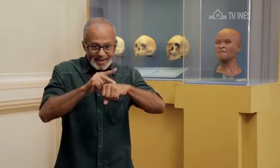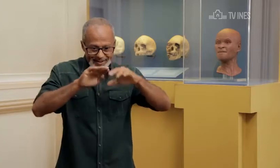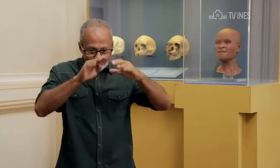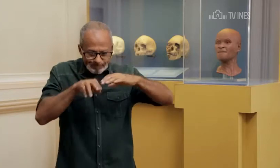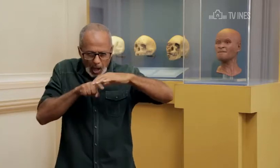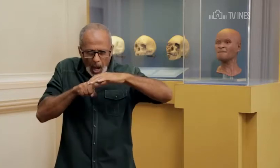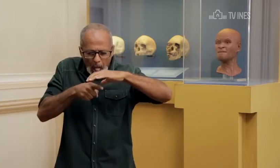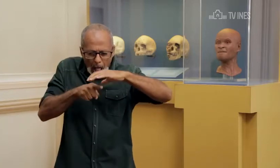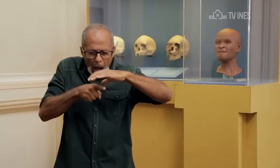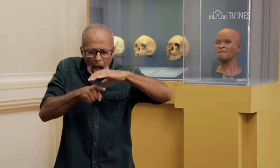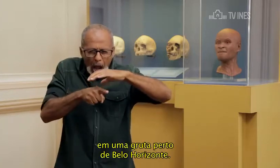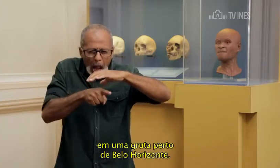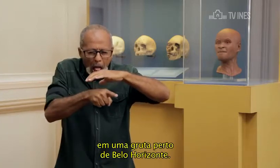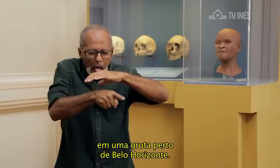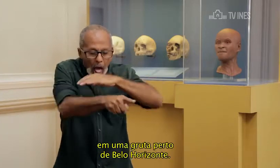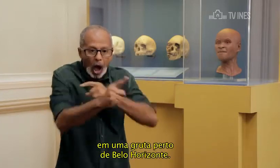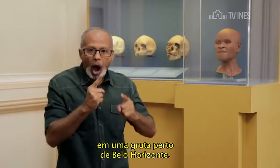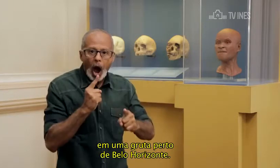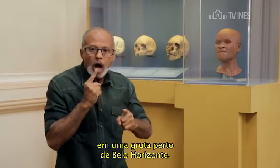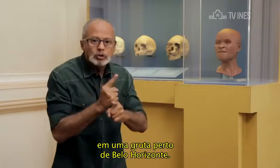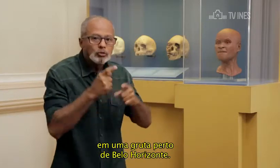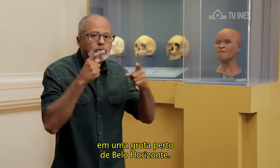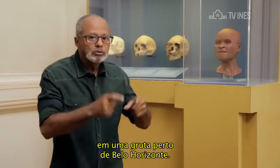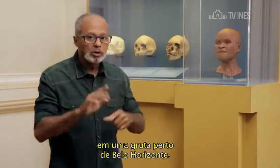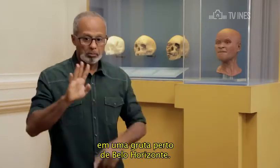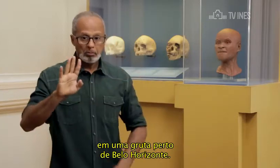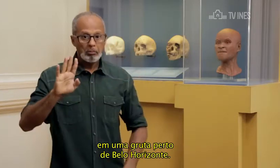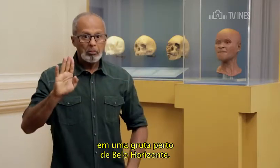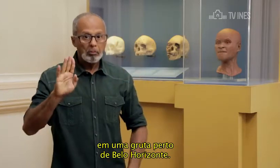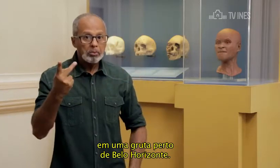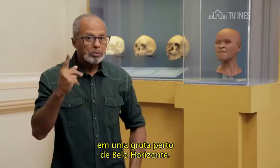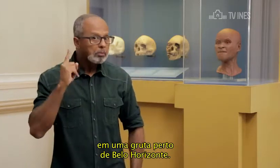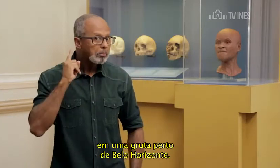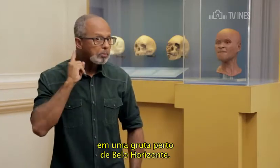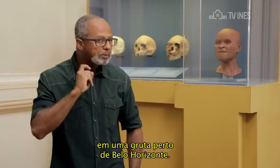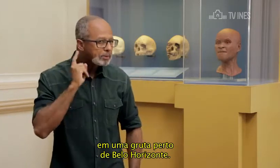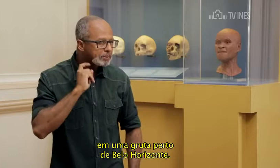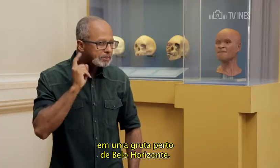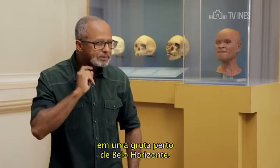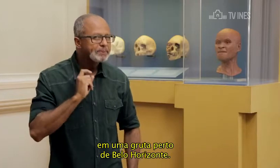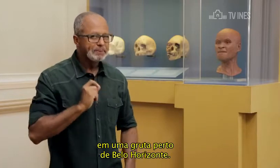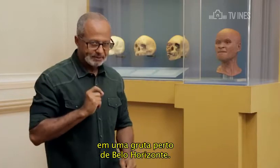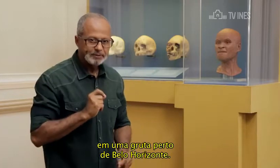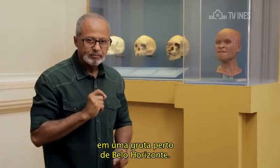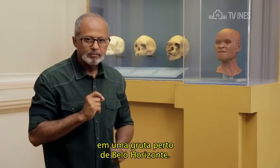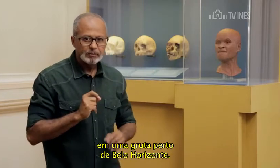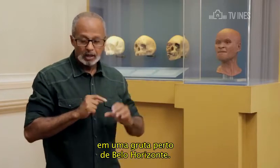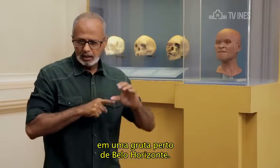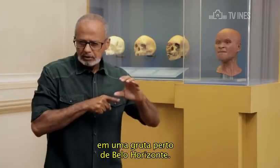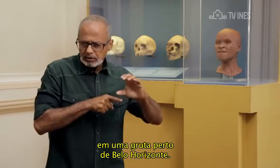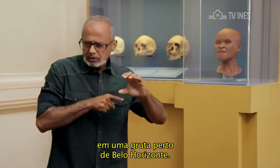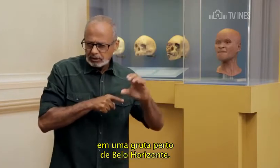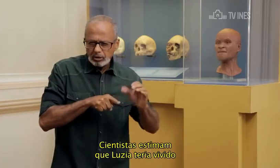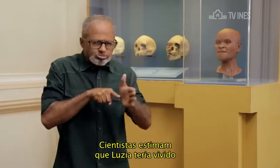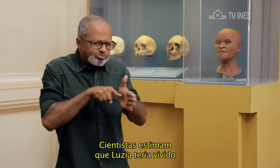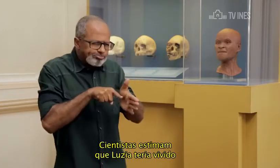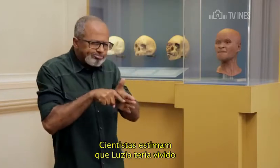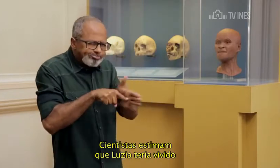Em uma gruta perto de Belo Horizonte, cientistas